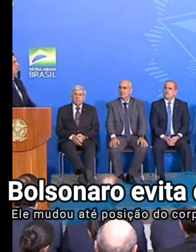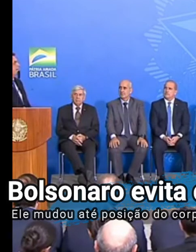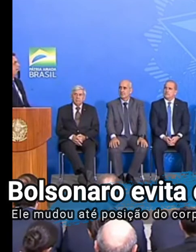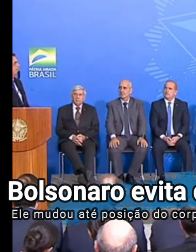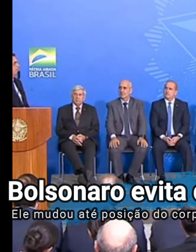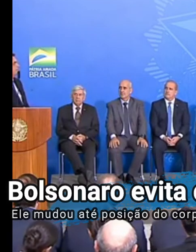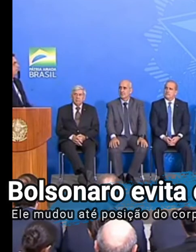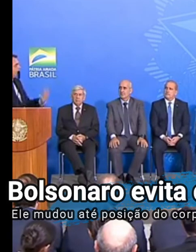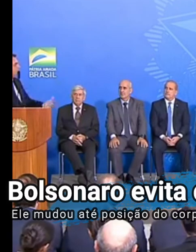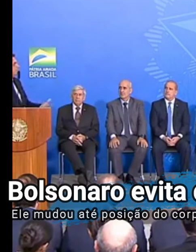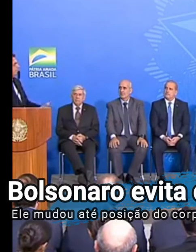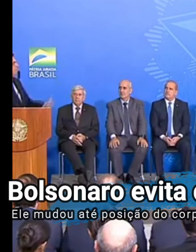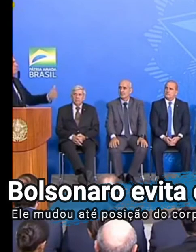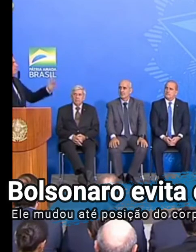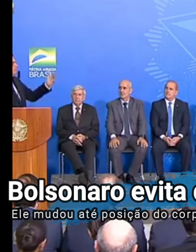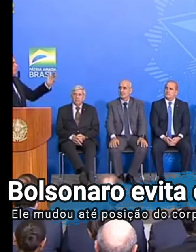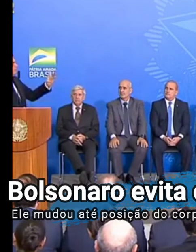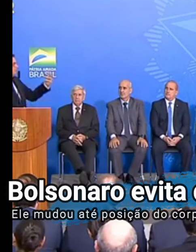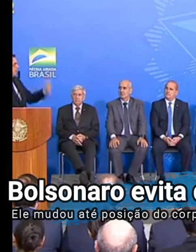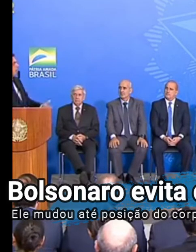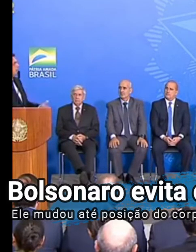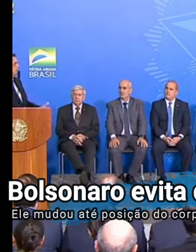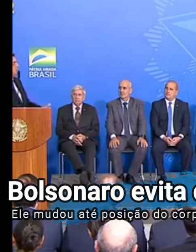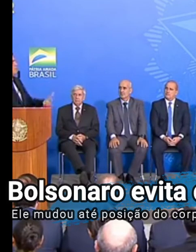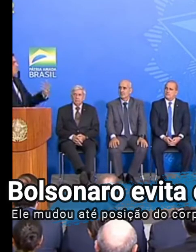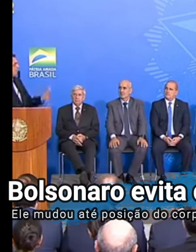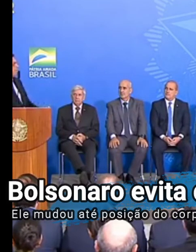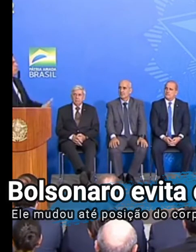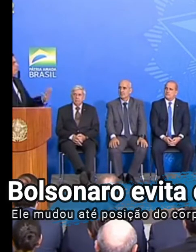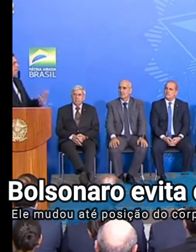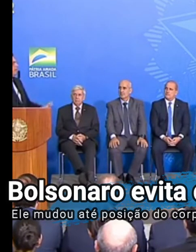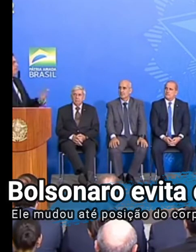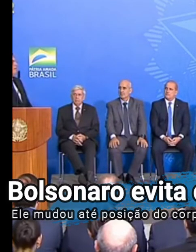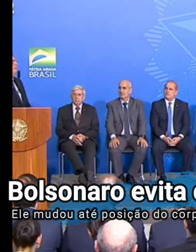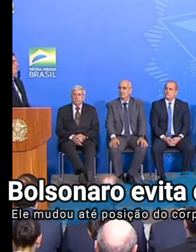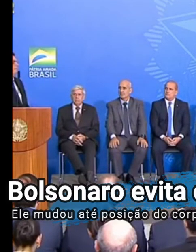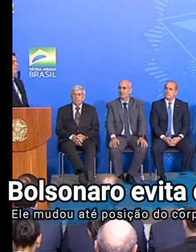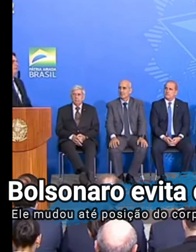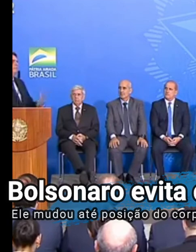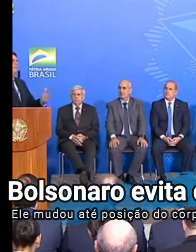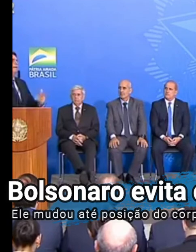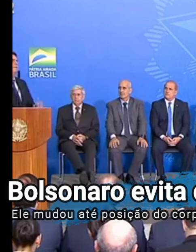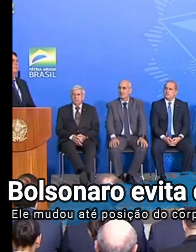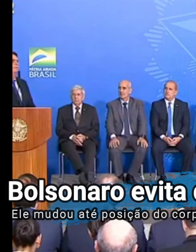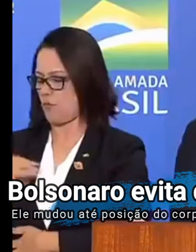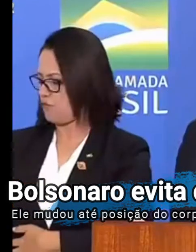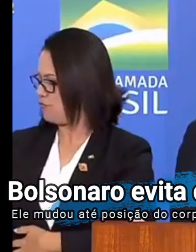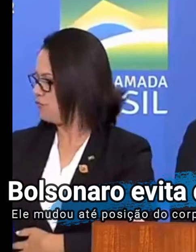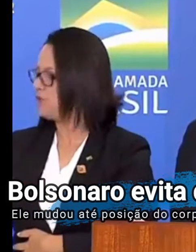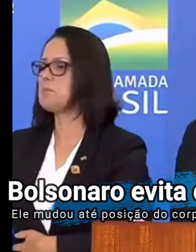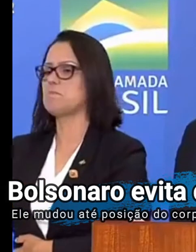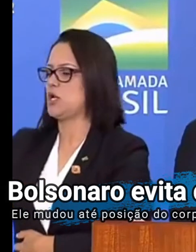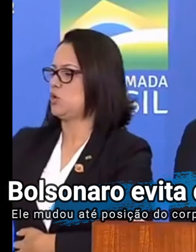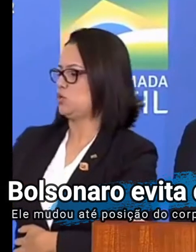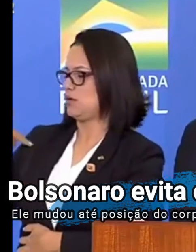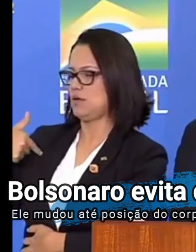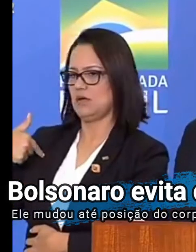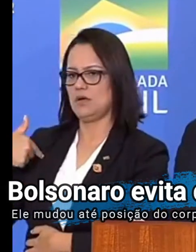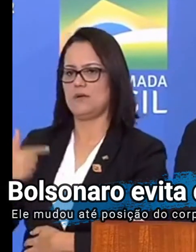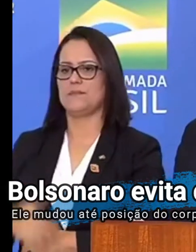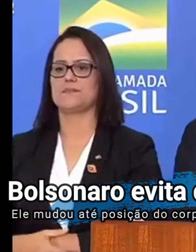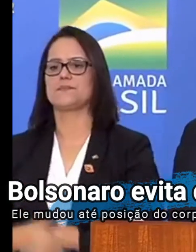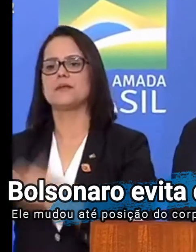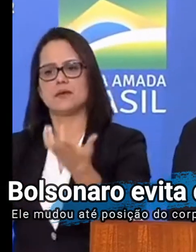melhores de seus pais nós queremos que os nossos filhos seja melhor do que nós e passa colegas aqui